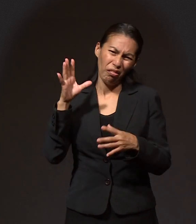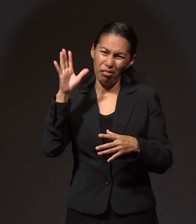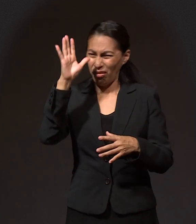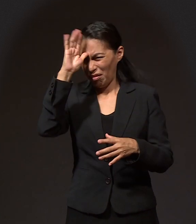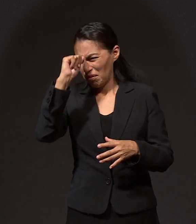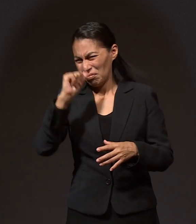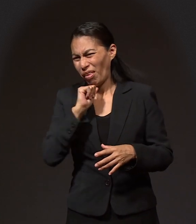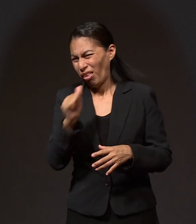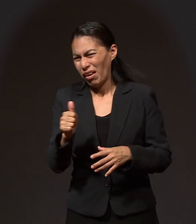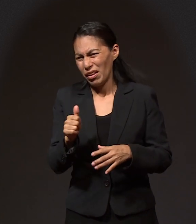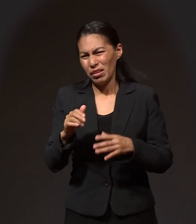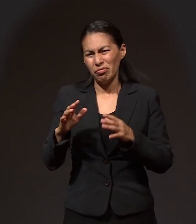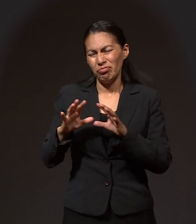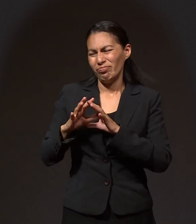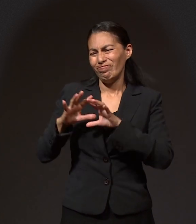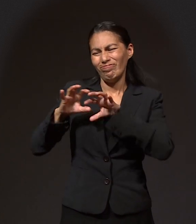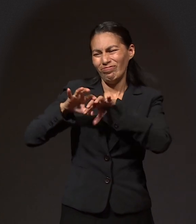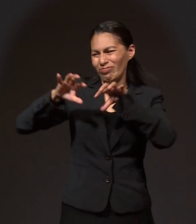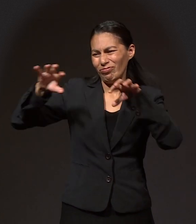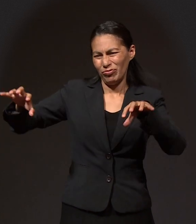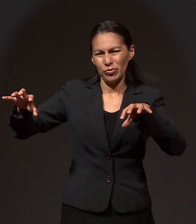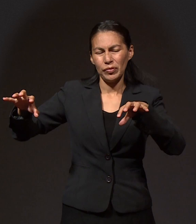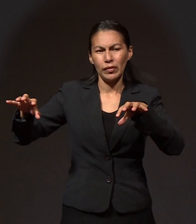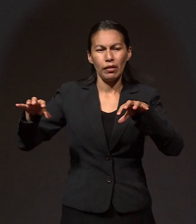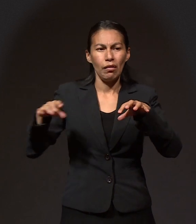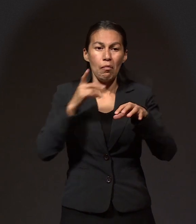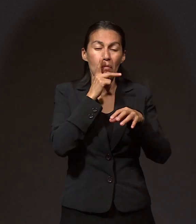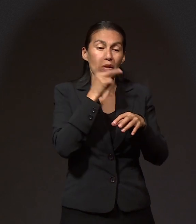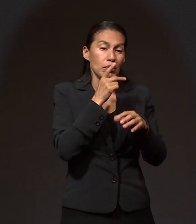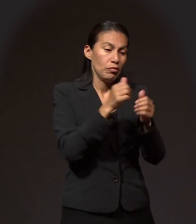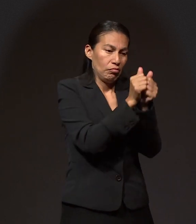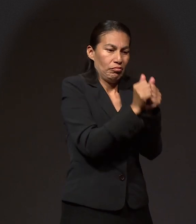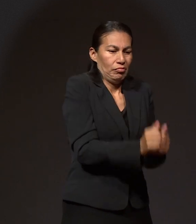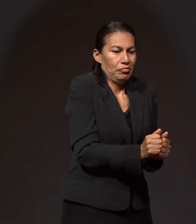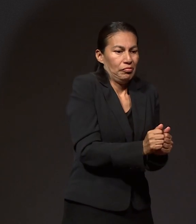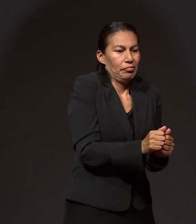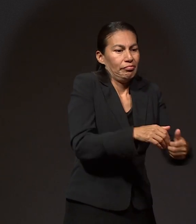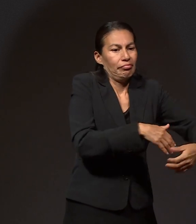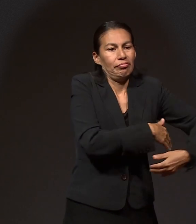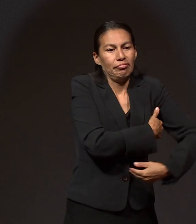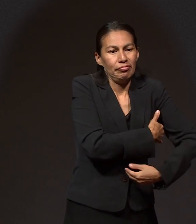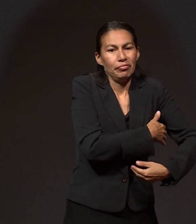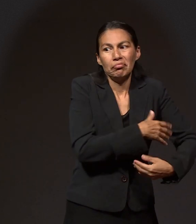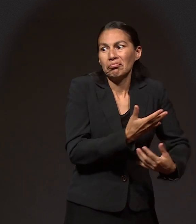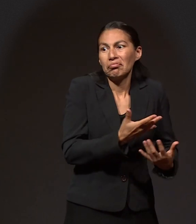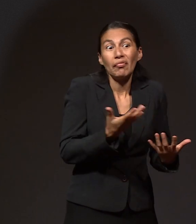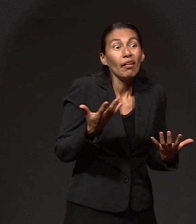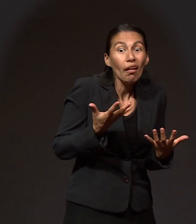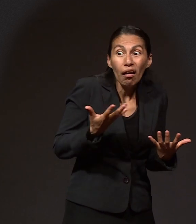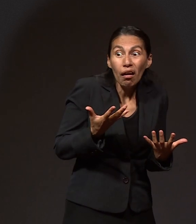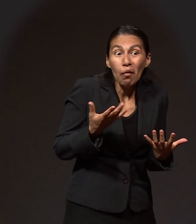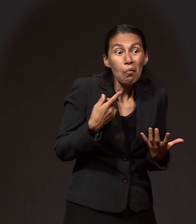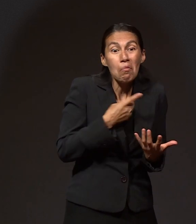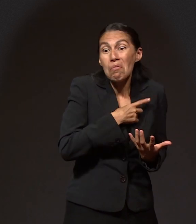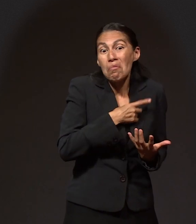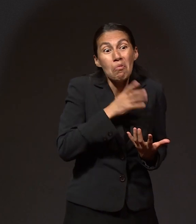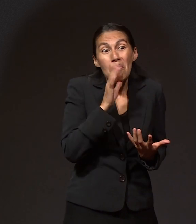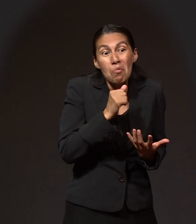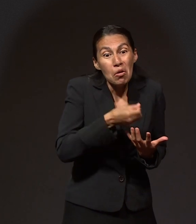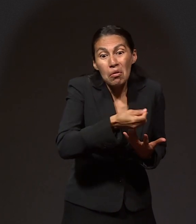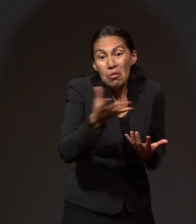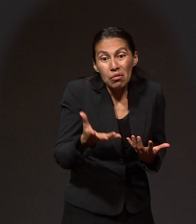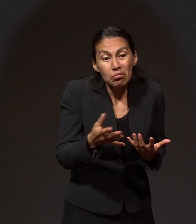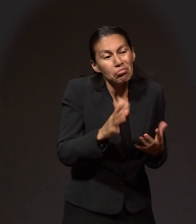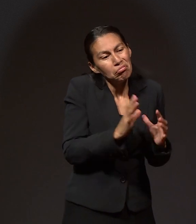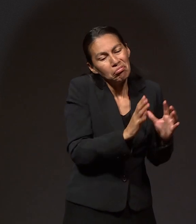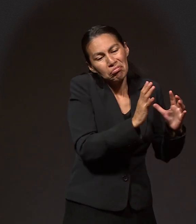¿qué hago con todas estas Biblias? Yo no puedo repartirlas solo en una iglesia pequeña. Aquí las guardo en estos torres, en este depósito. Y